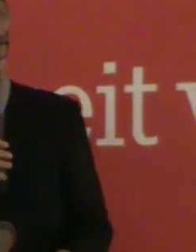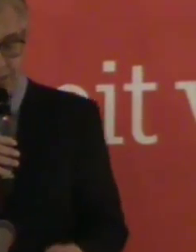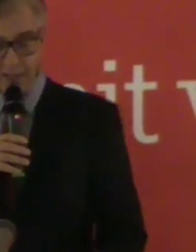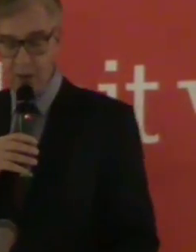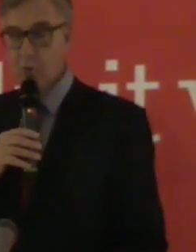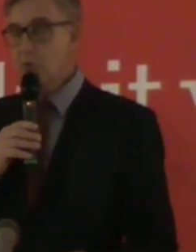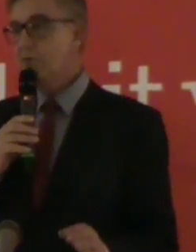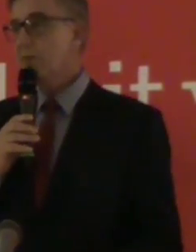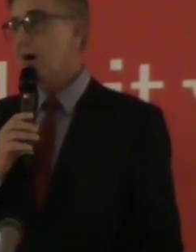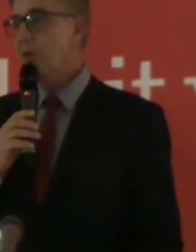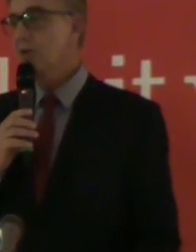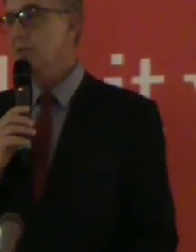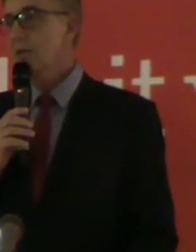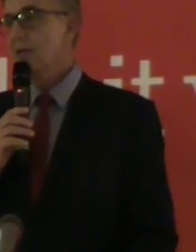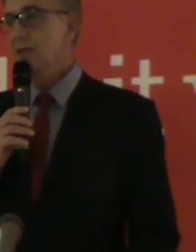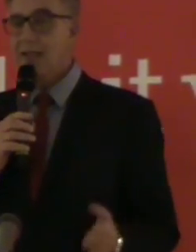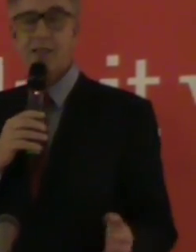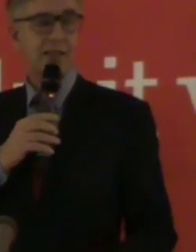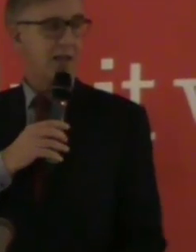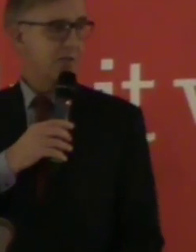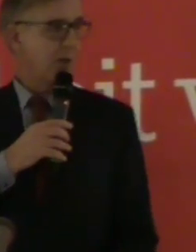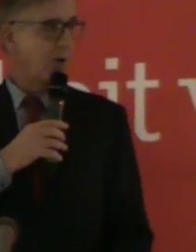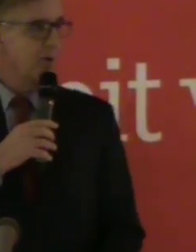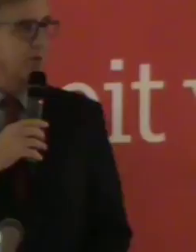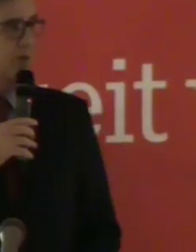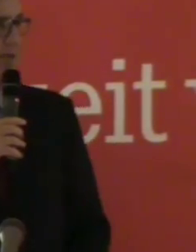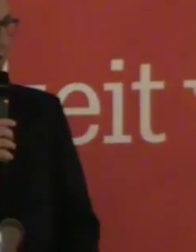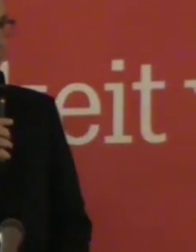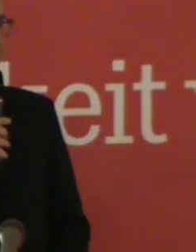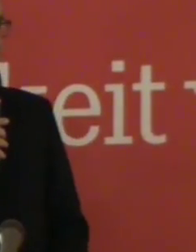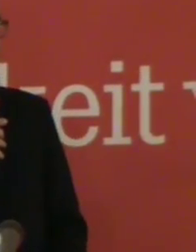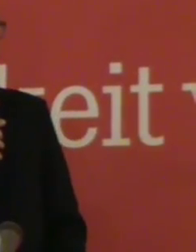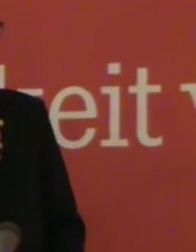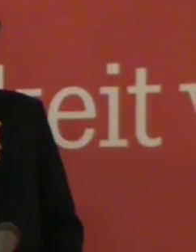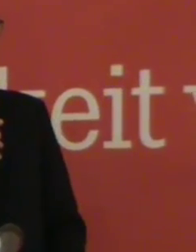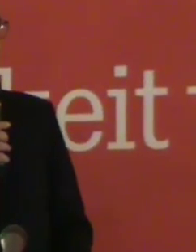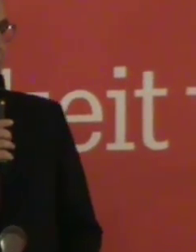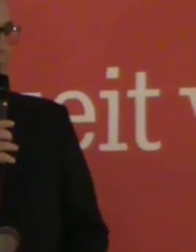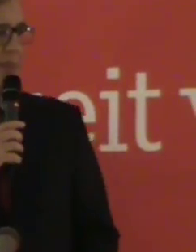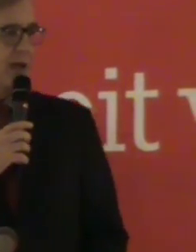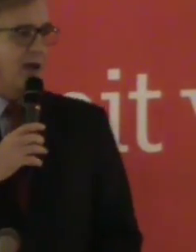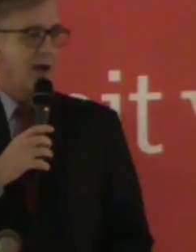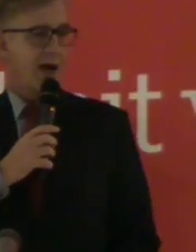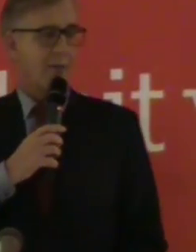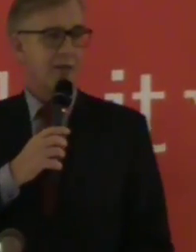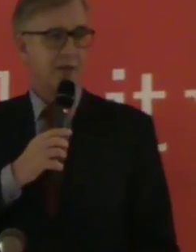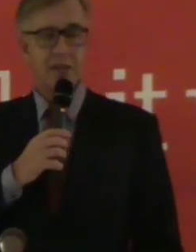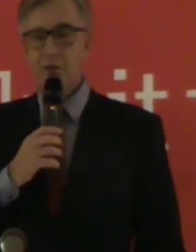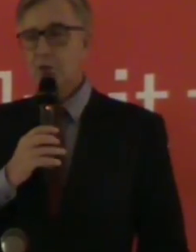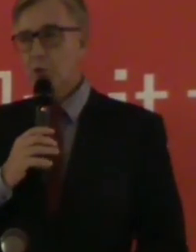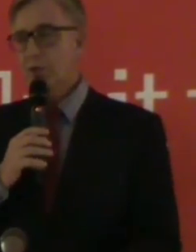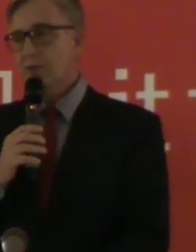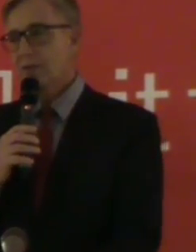Das ist sicherlich auch gut. Wir brauchen Gerechtigkeit, wir brauchen Solidarität, mehr denn je. Aber ich